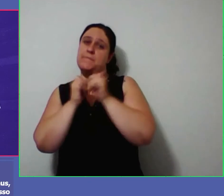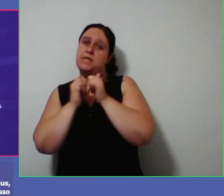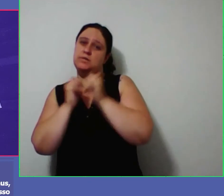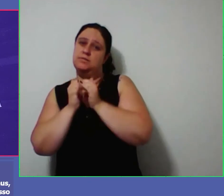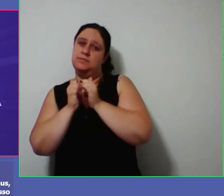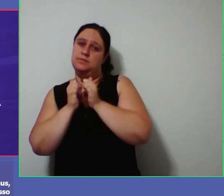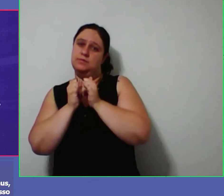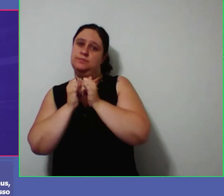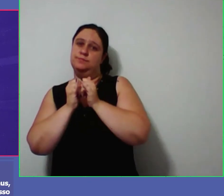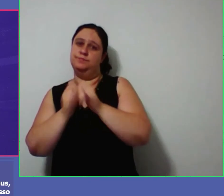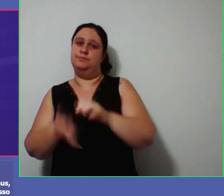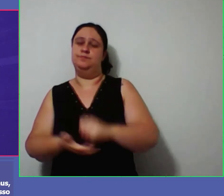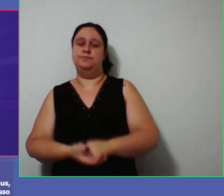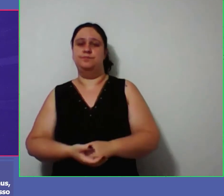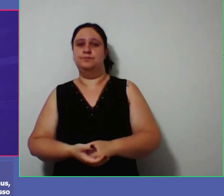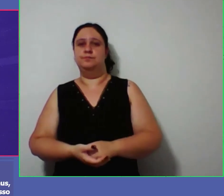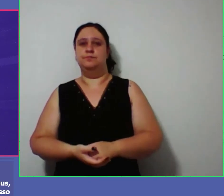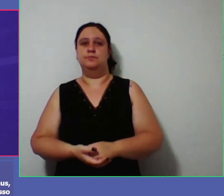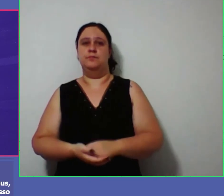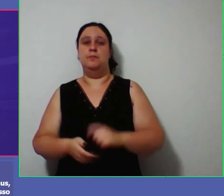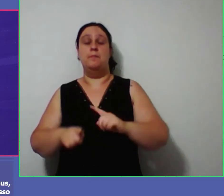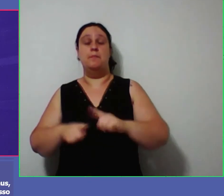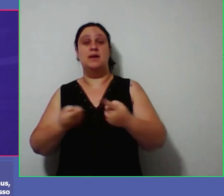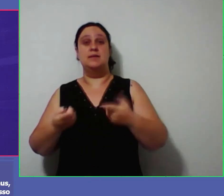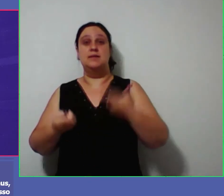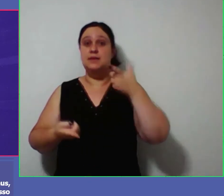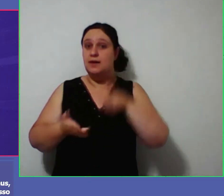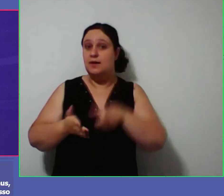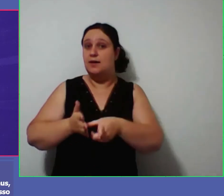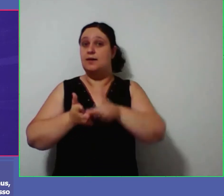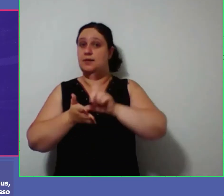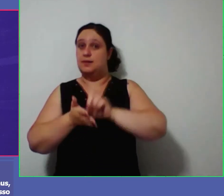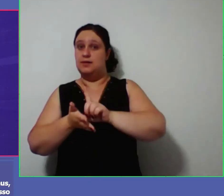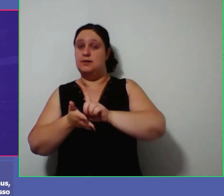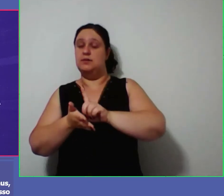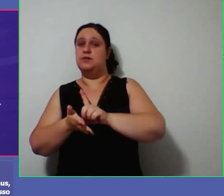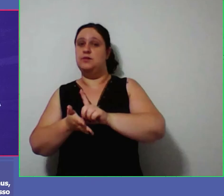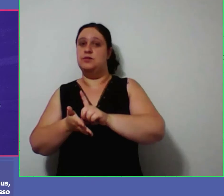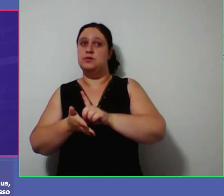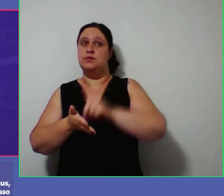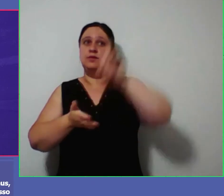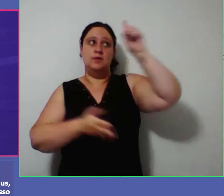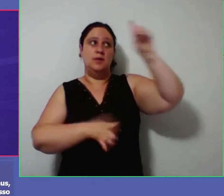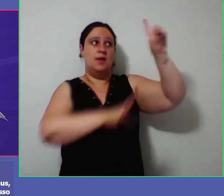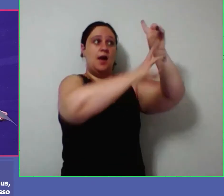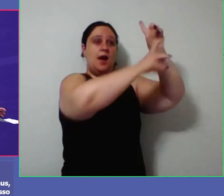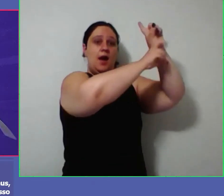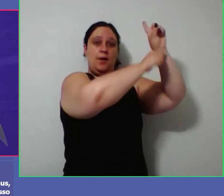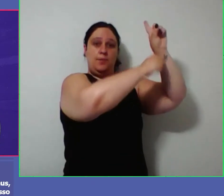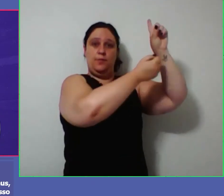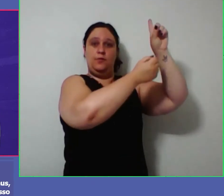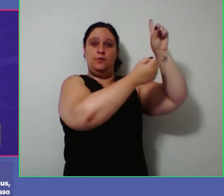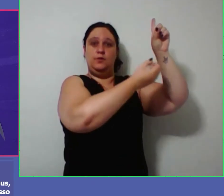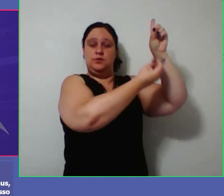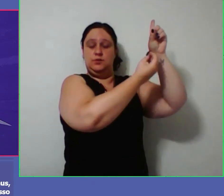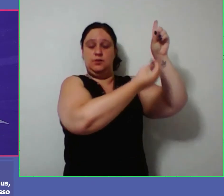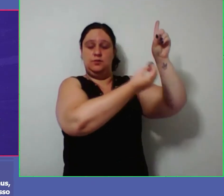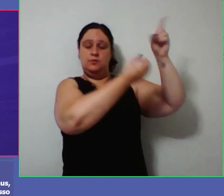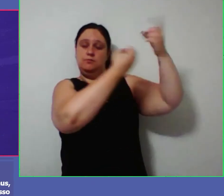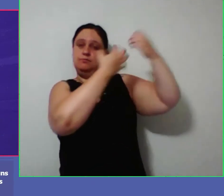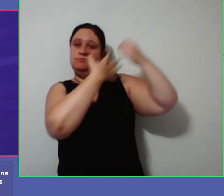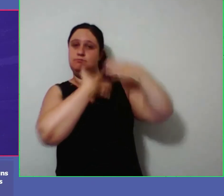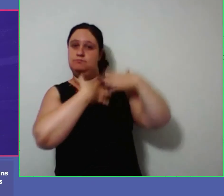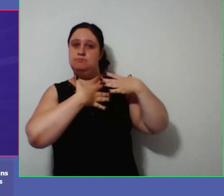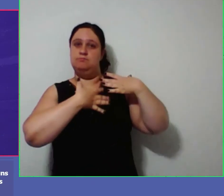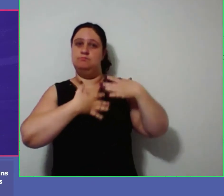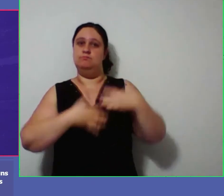de tudo, no entanto, revesti-vos do amor, que é o elo da perfeição. Seja a paz de